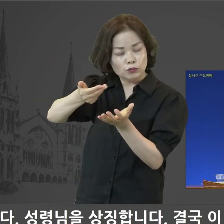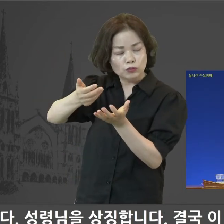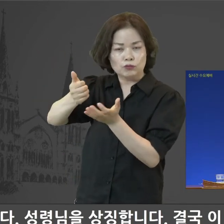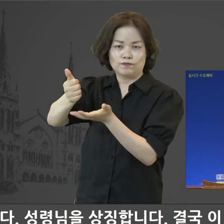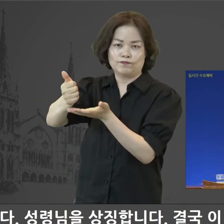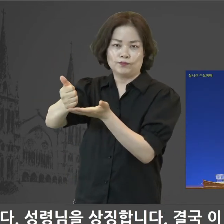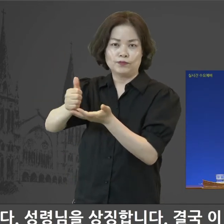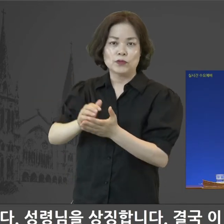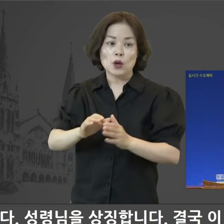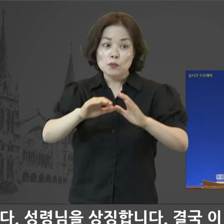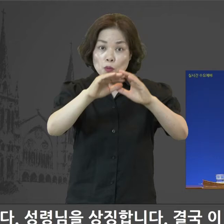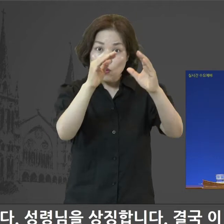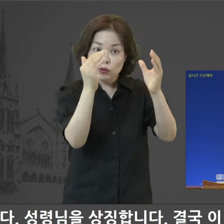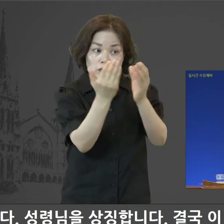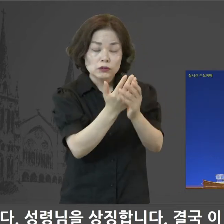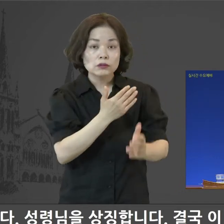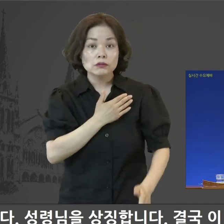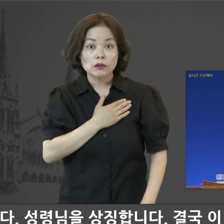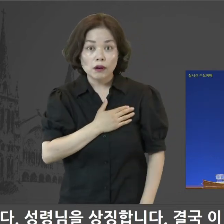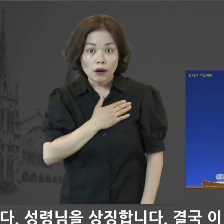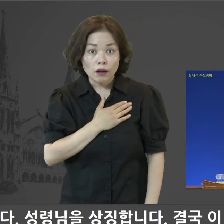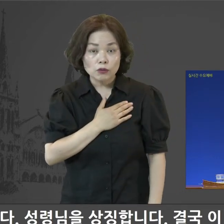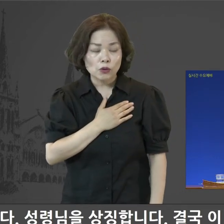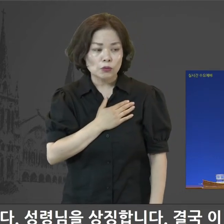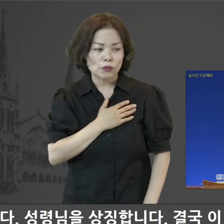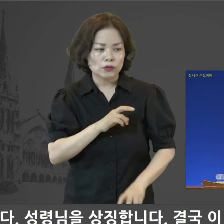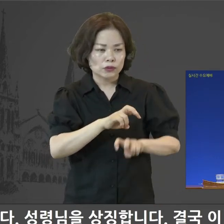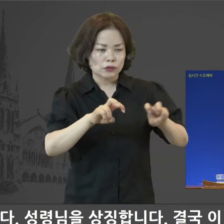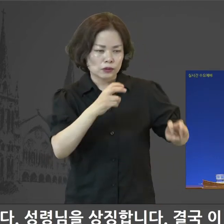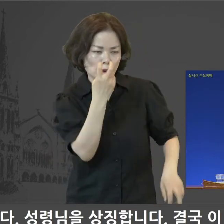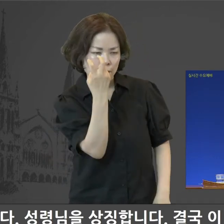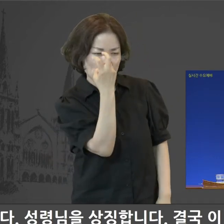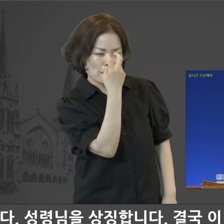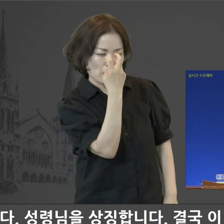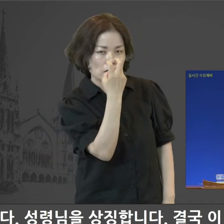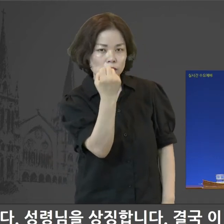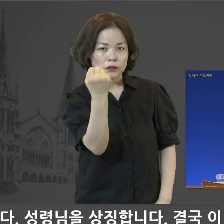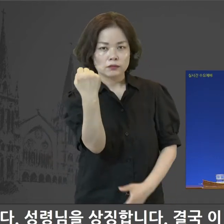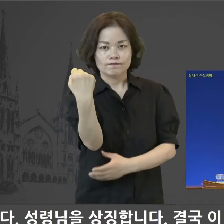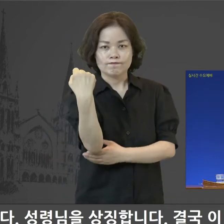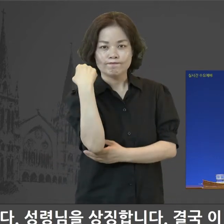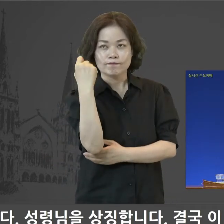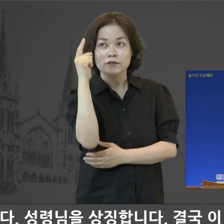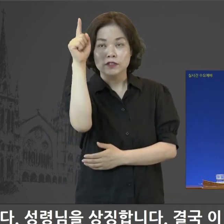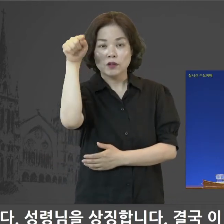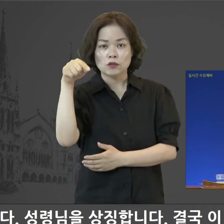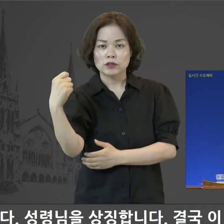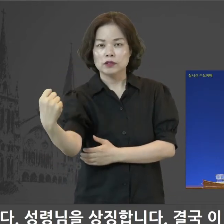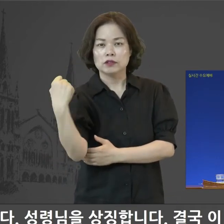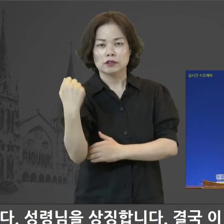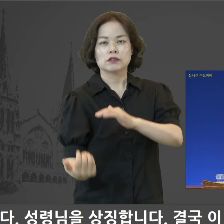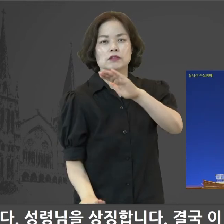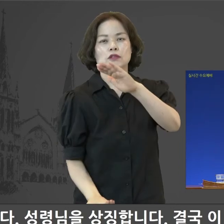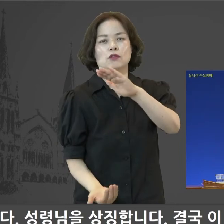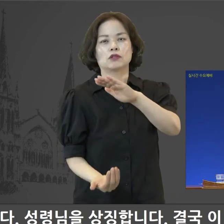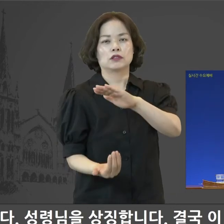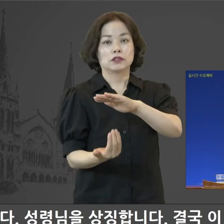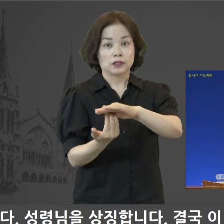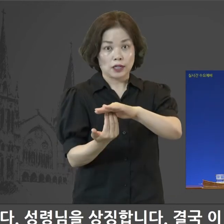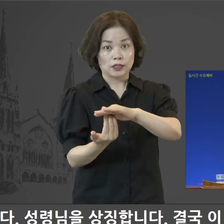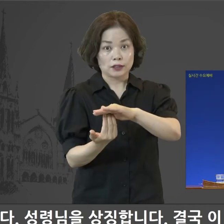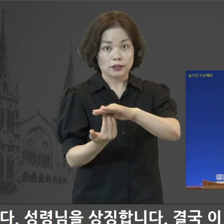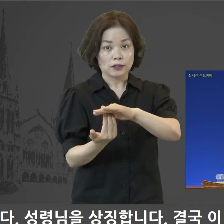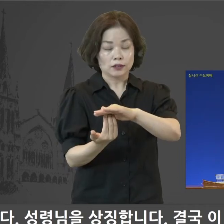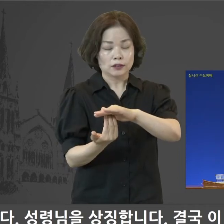의미고, 모든 것을 알고 모든 것을 살피실 수 있는 전지전능, 전지성을 특별히